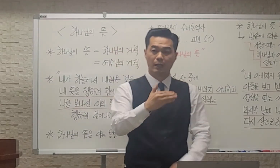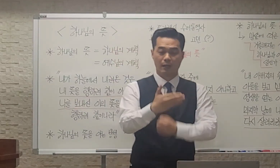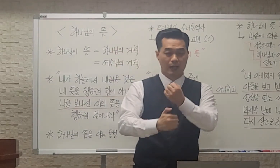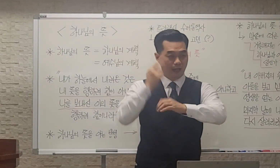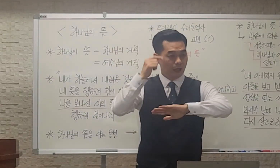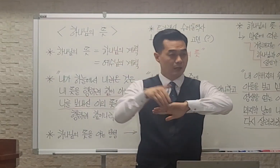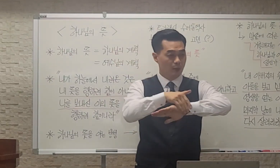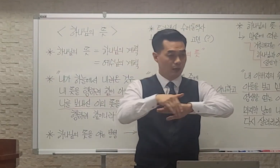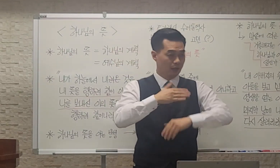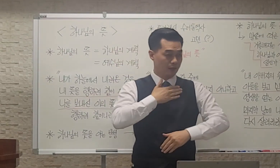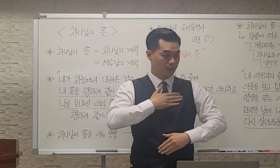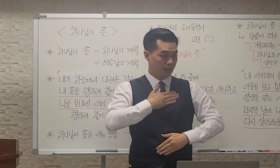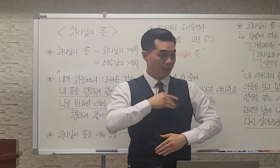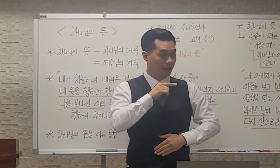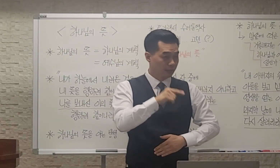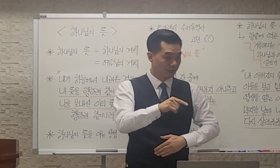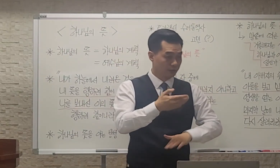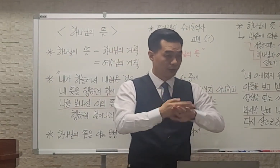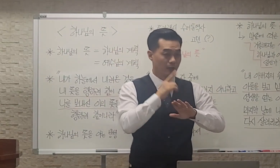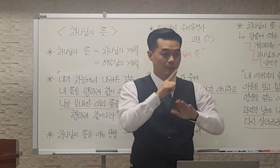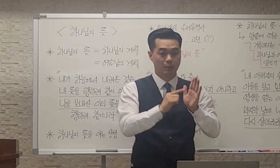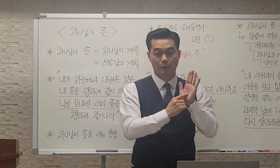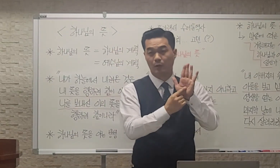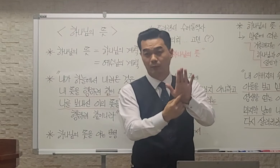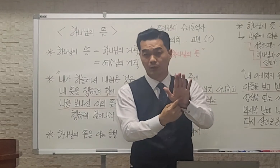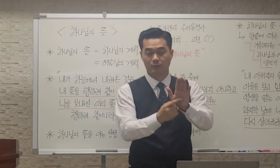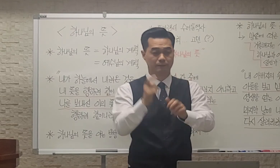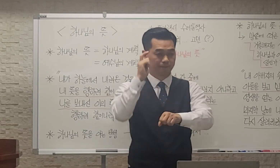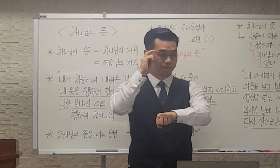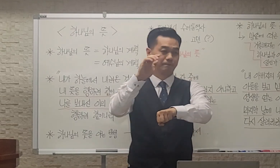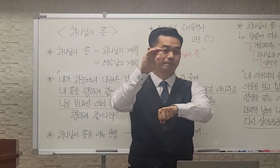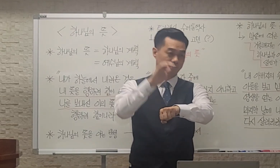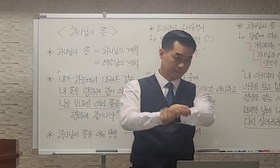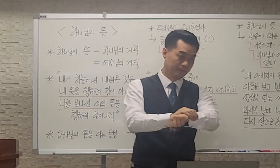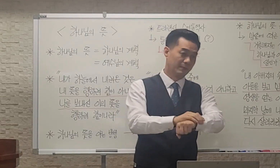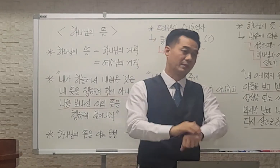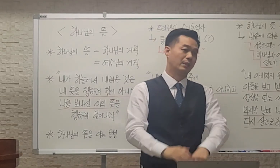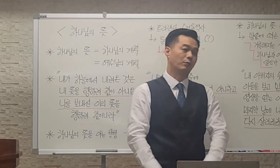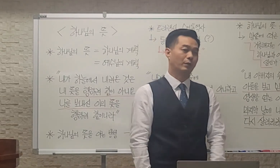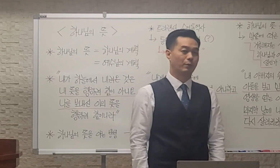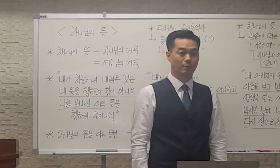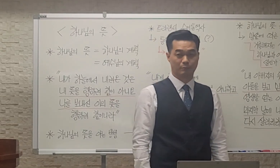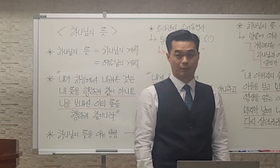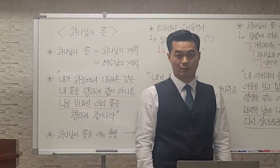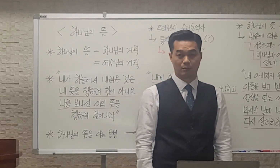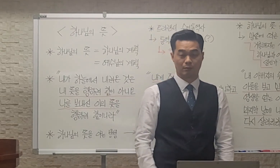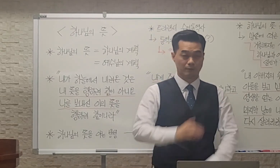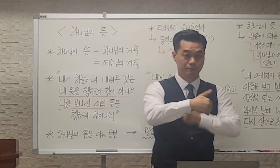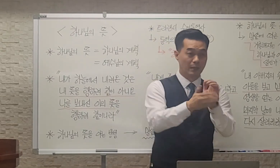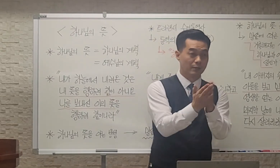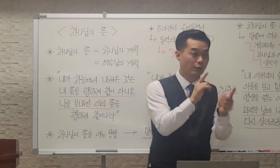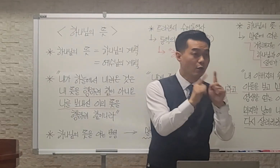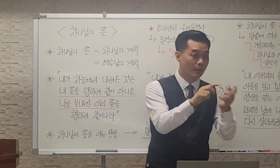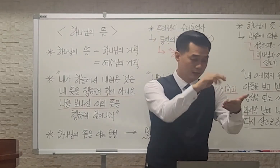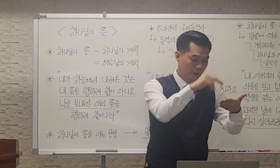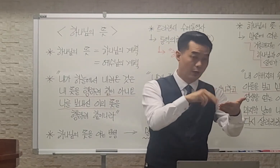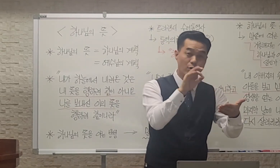우리가 하나님의 계획을 알아가는 것을 다른 말로 표현하면 지혜롭다 표현합니다. 성경 말씀의 내용을